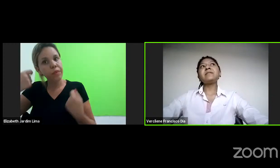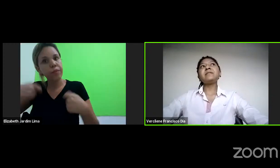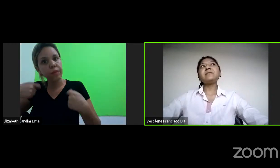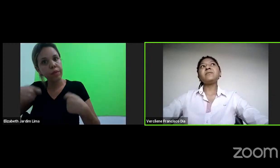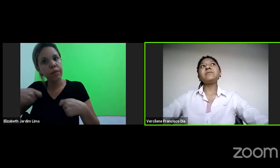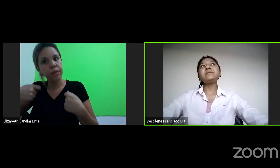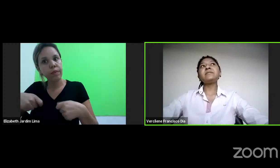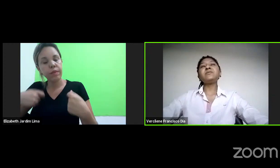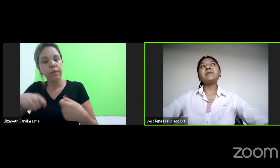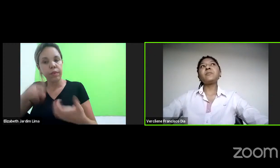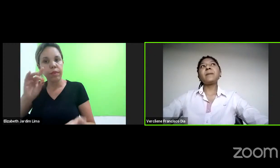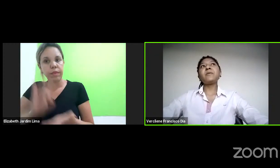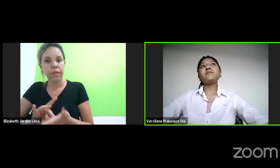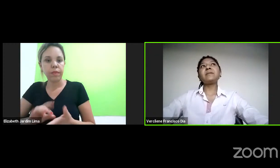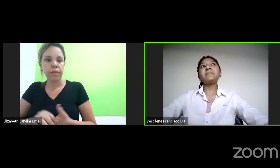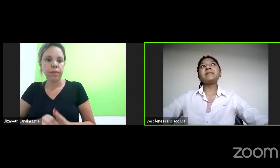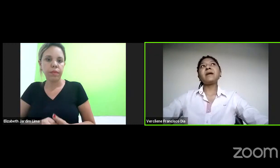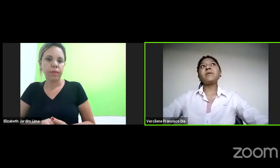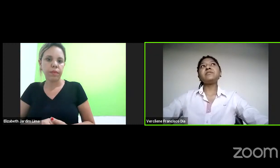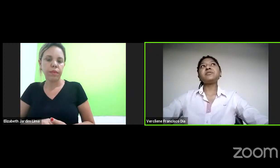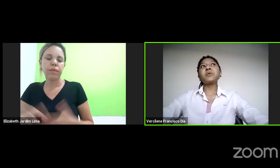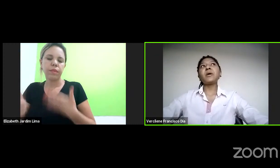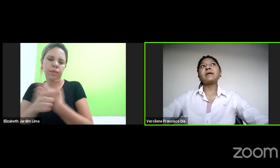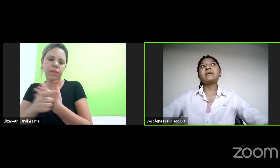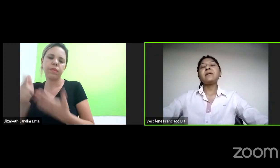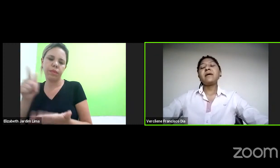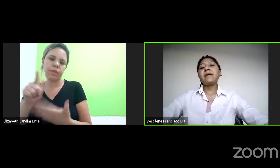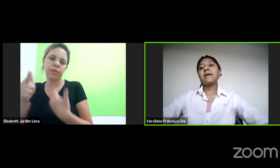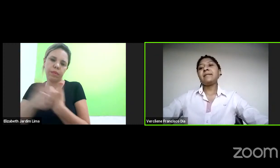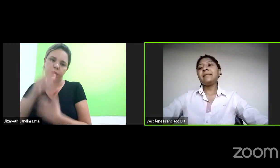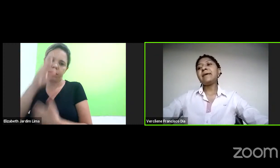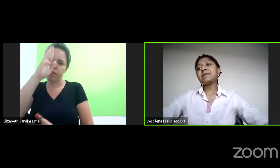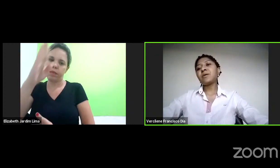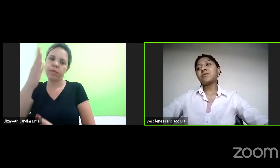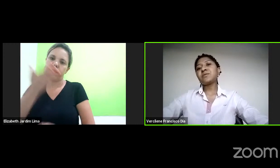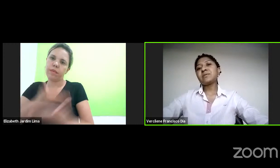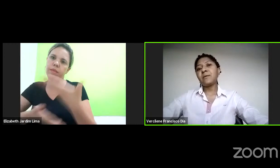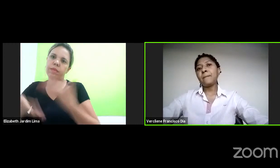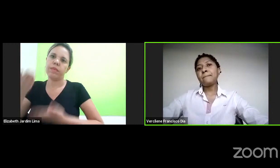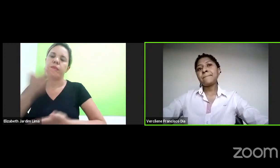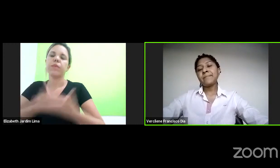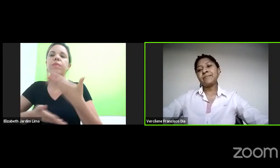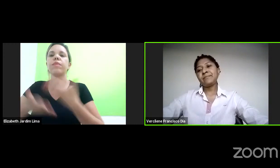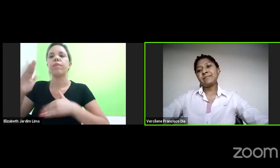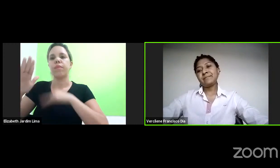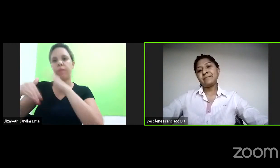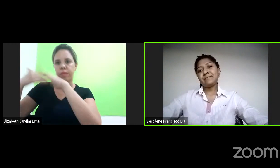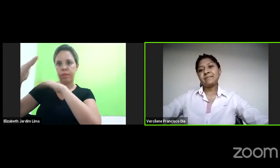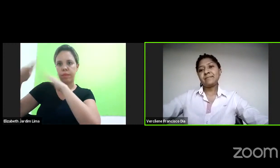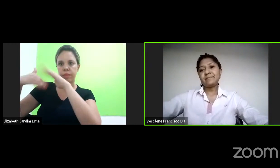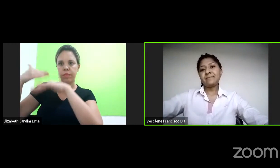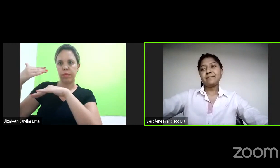e que o ensino tem um papel fundamental aí de troca nessa construção.